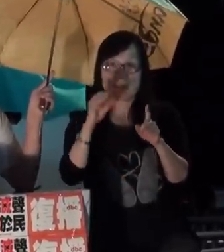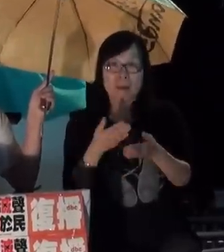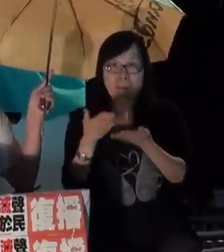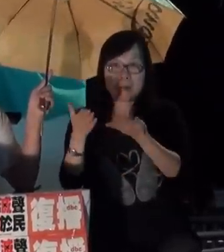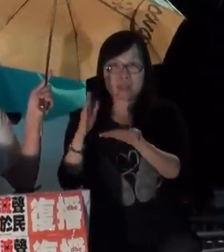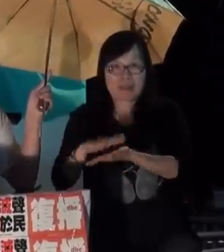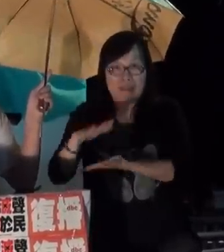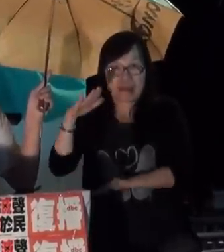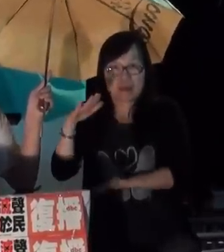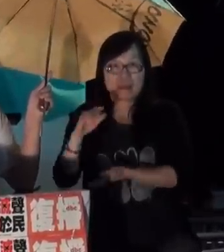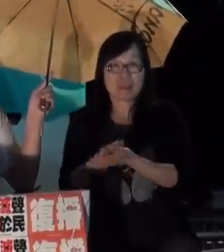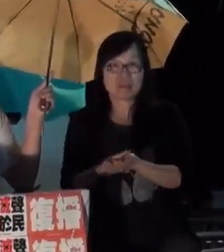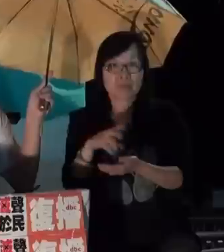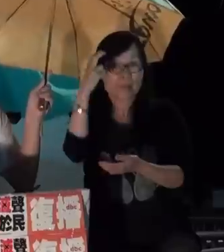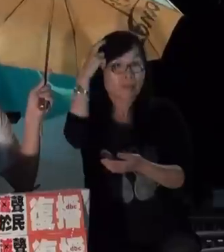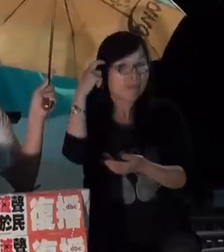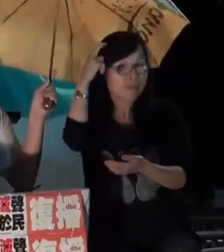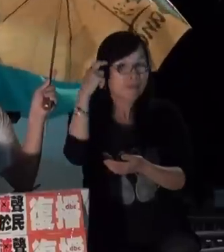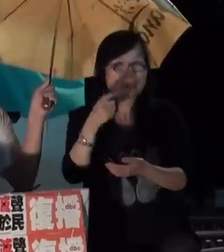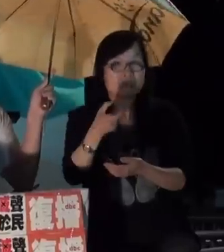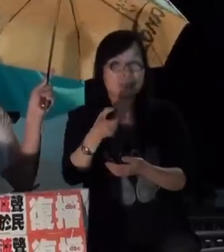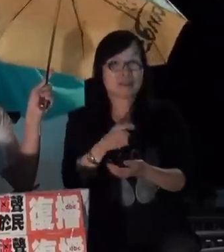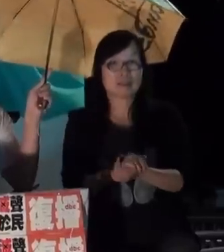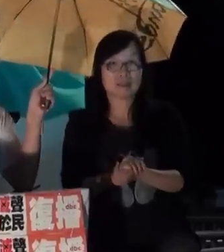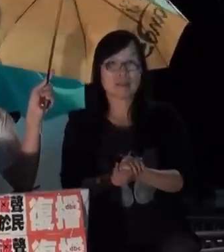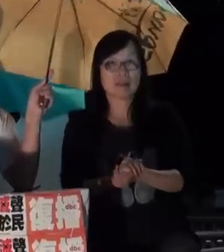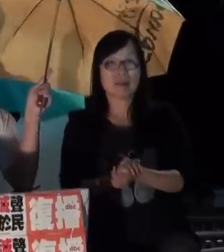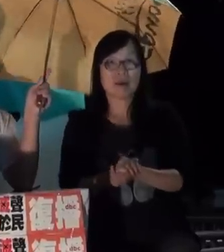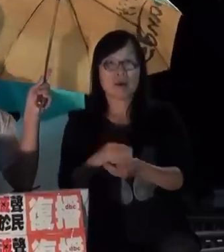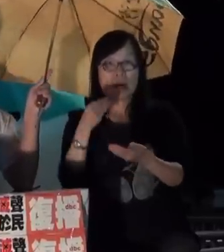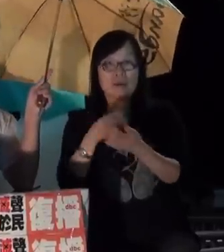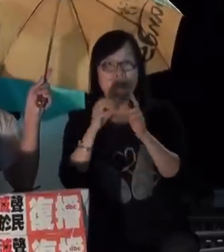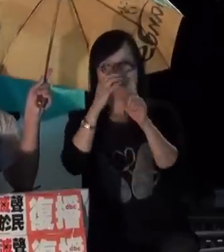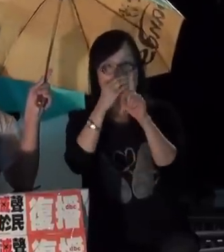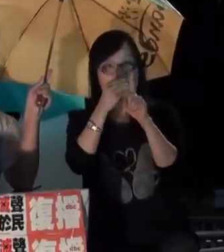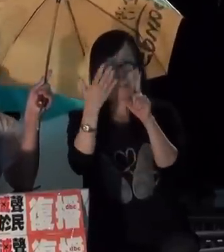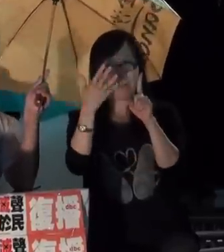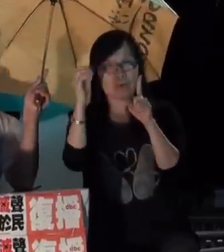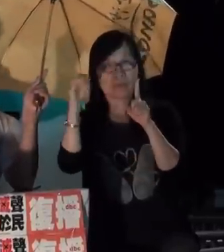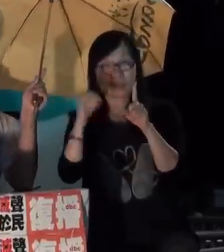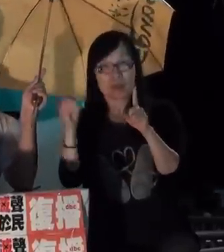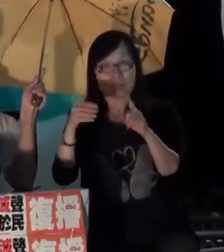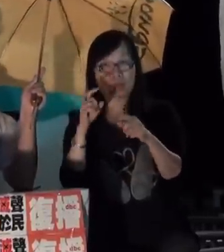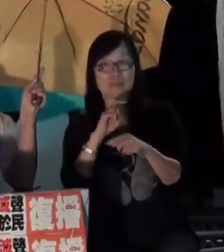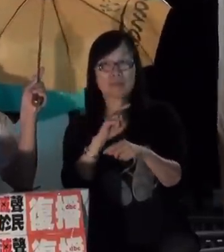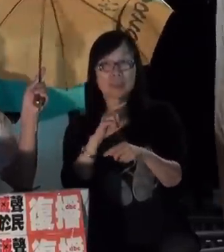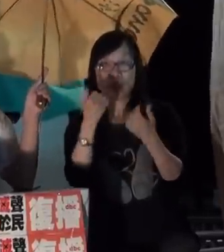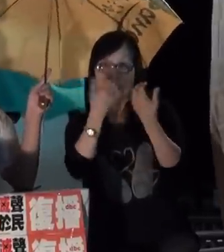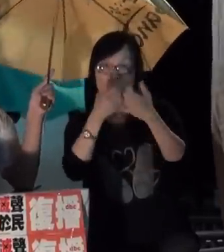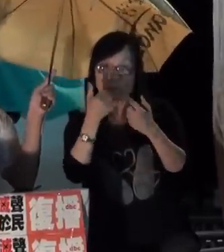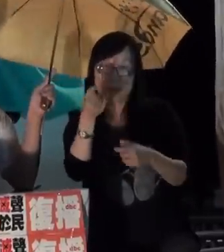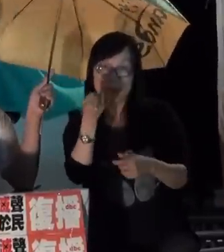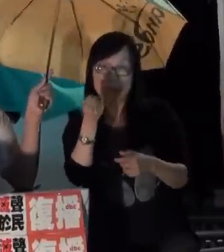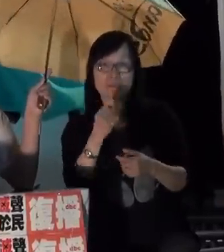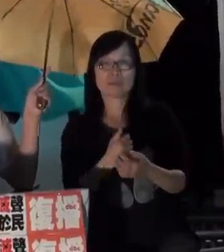錢啲錢攞嚟使，我唔知係咪黑錢嚟嗰啲，嗱嗱聲攞嚟買棟樓，15% 咪真係一個數目嚟嘅對佢嚟講。